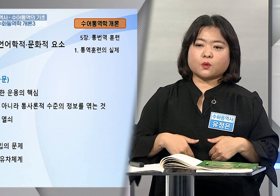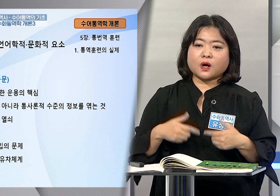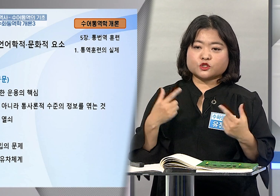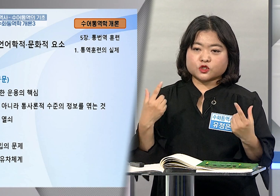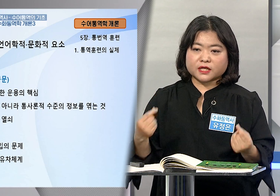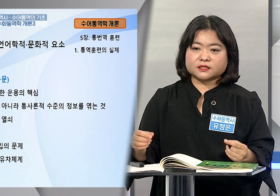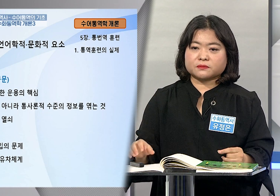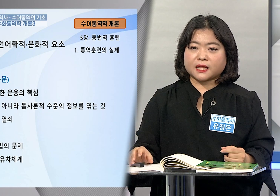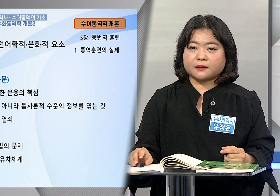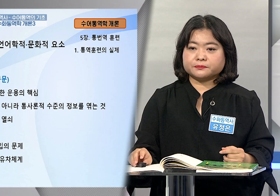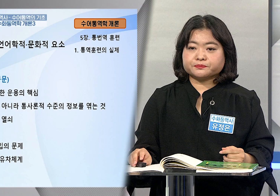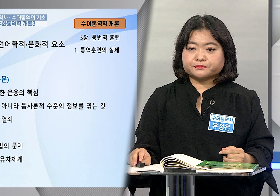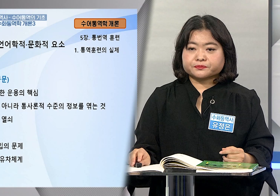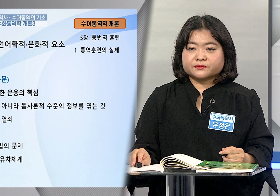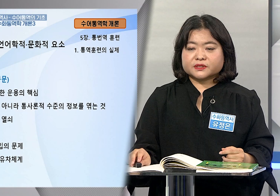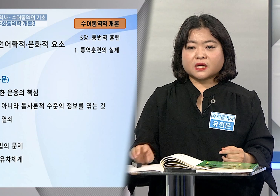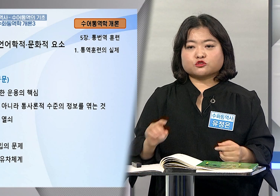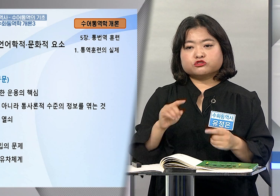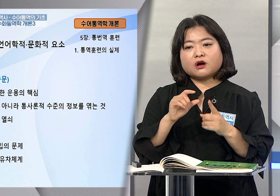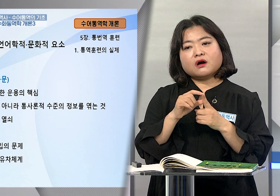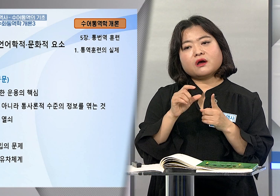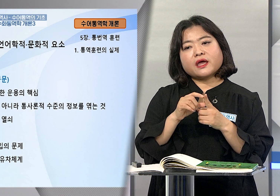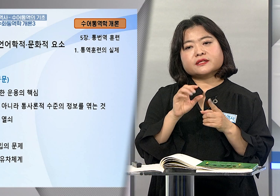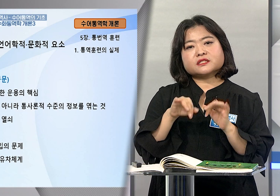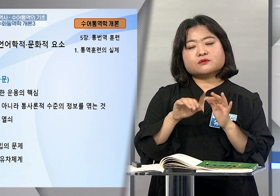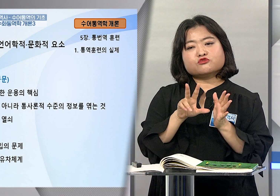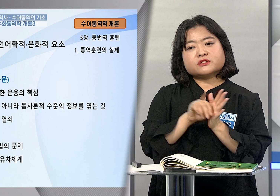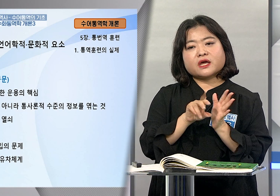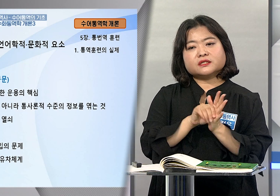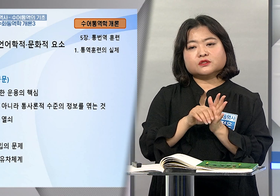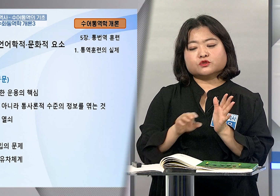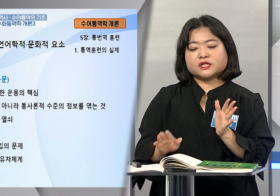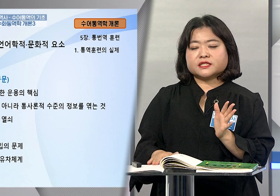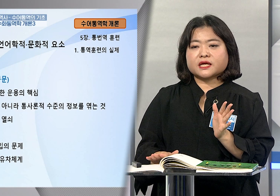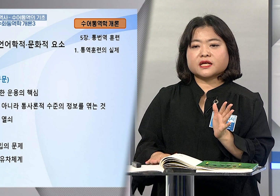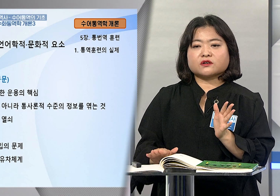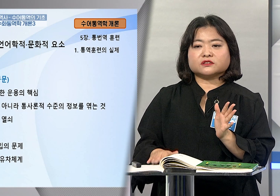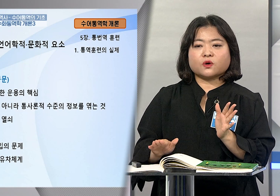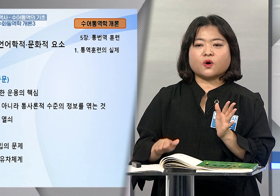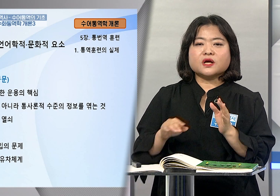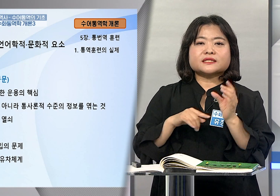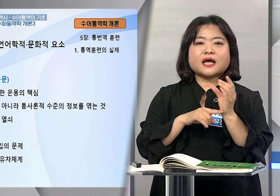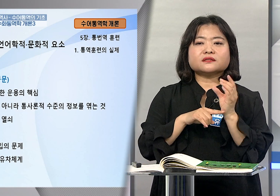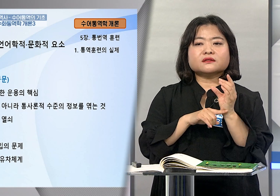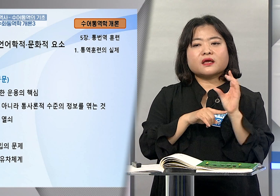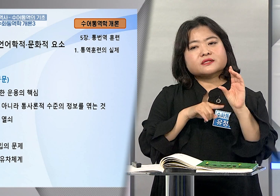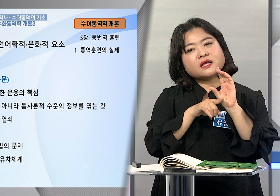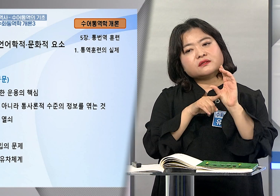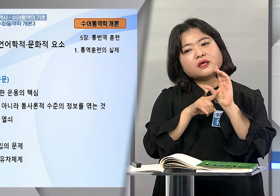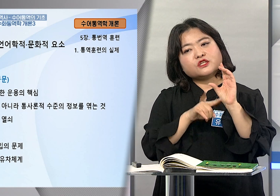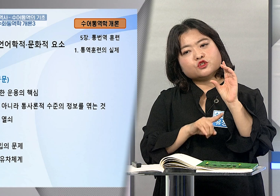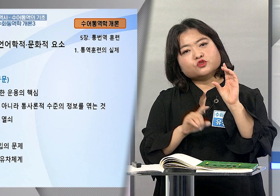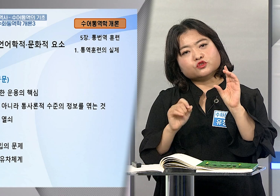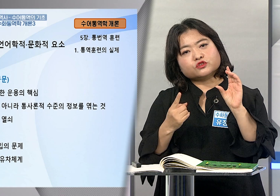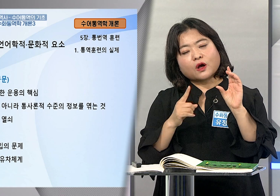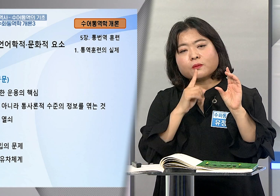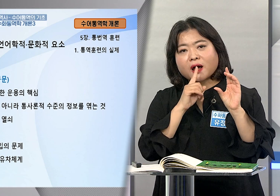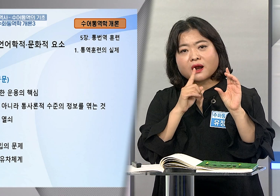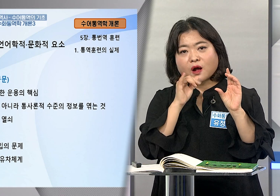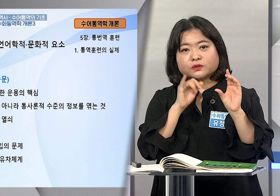할 수 있겠습니다. 자, 구어의 침입 문제는 우리 이 책에서는요. 사전의 이유라고 말하고